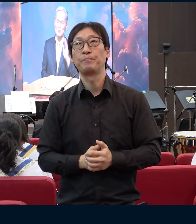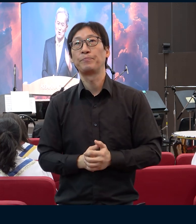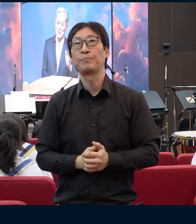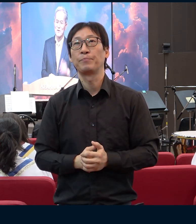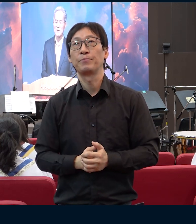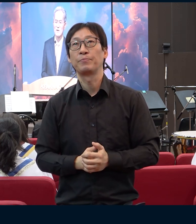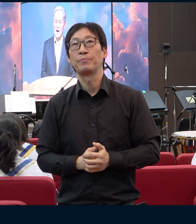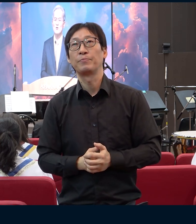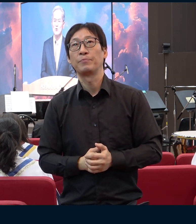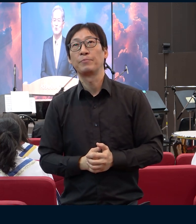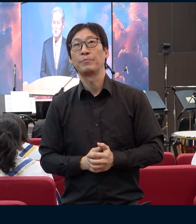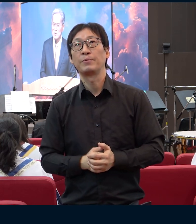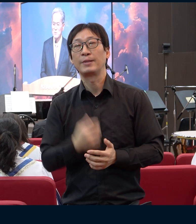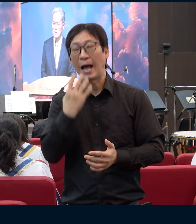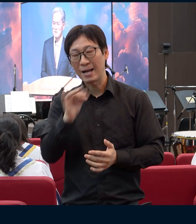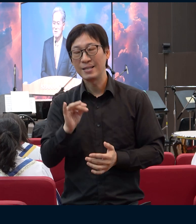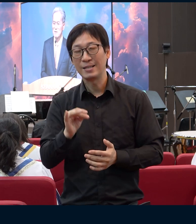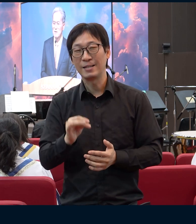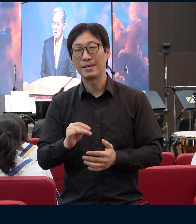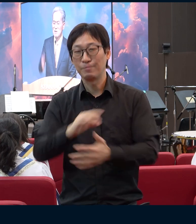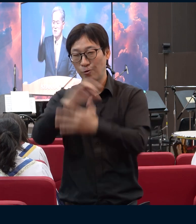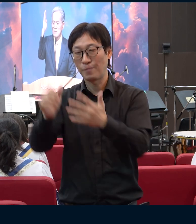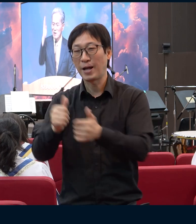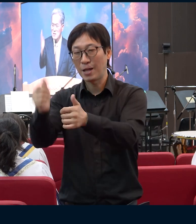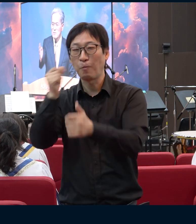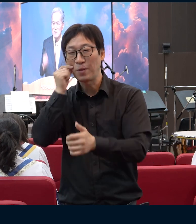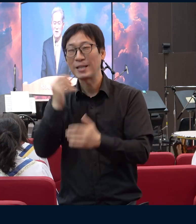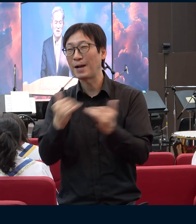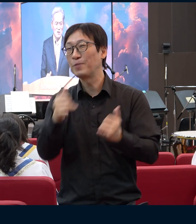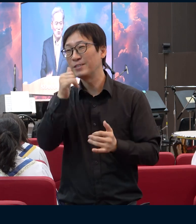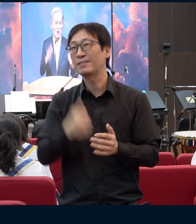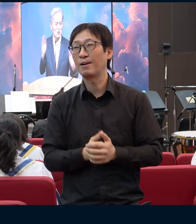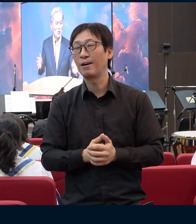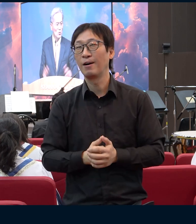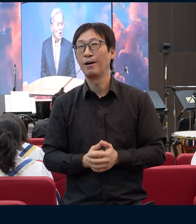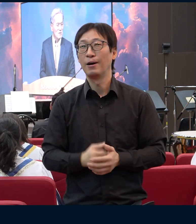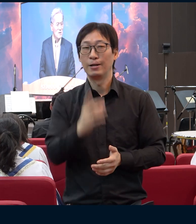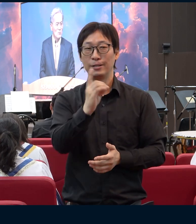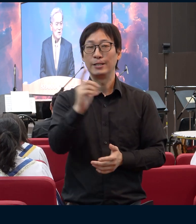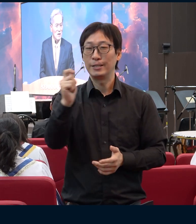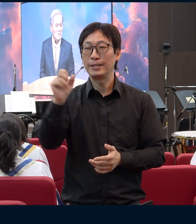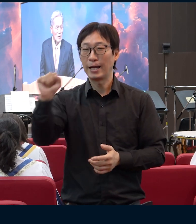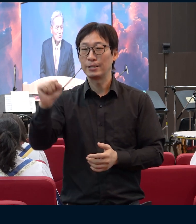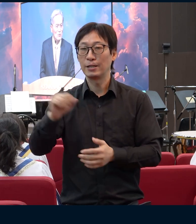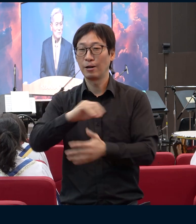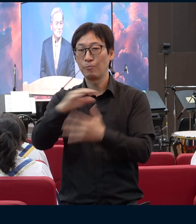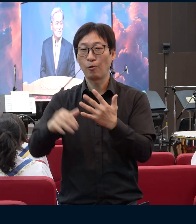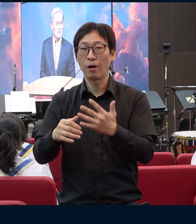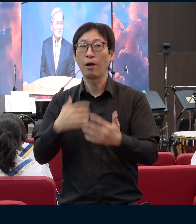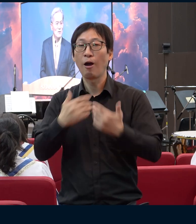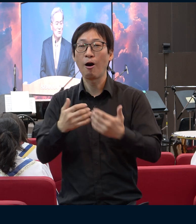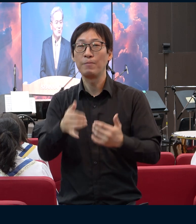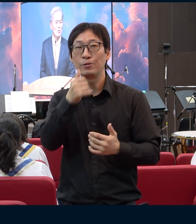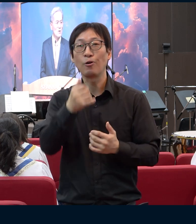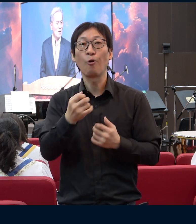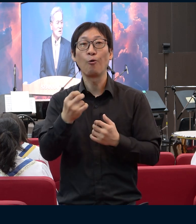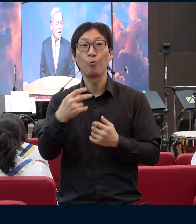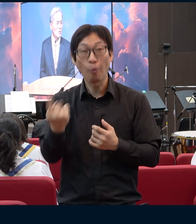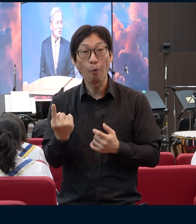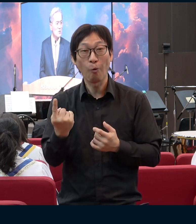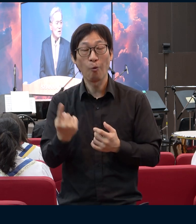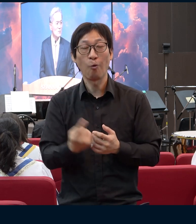달라졌습니다. 물론 아닌 경우도 있습니다. DTS를 받았지만 이전과 이후가 똑같은 사람도 상당히 많고요.